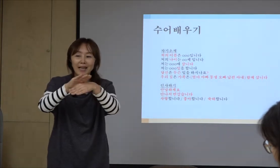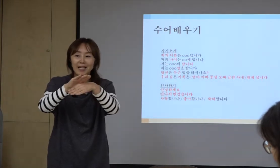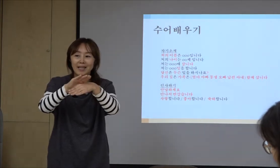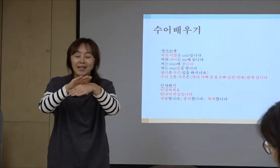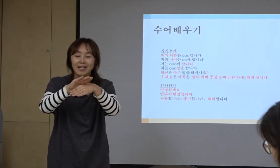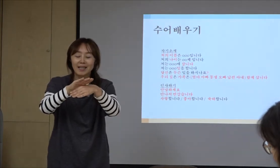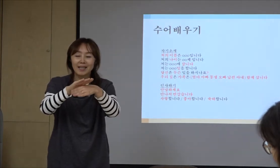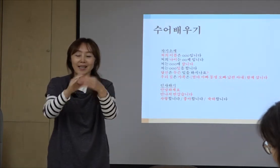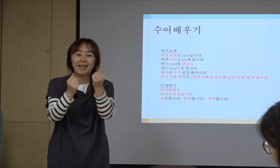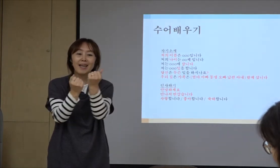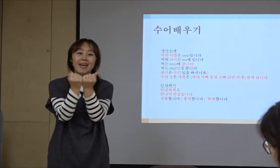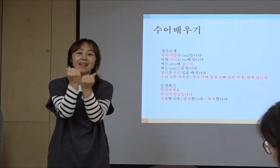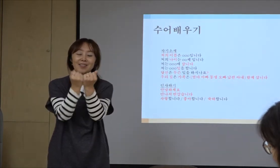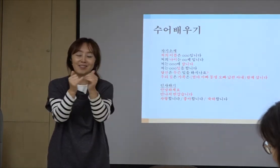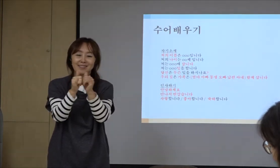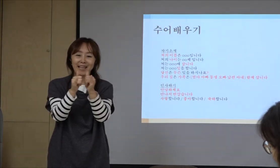문화 해설사.